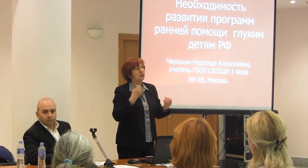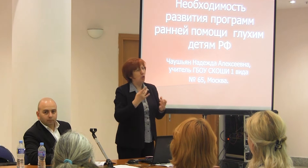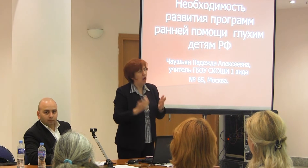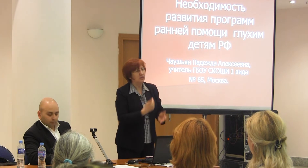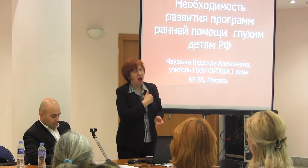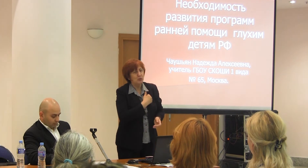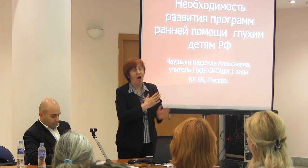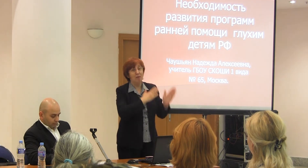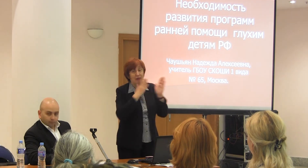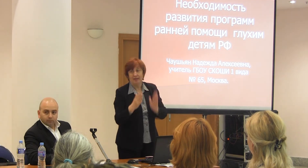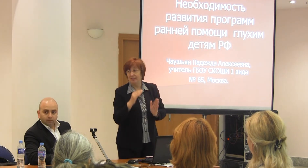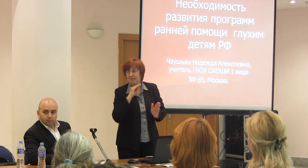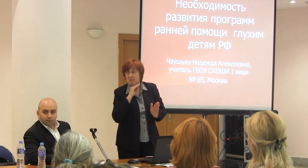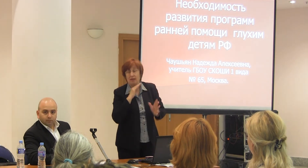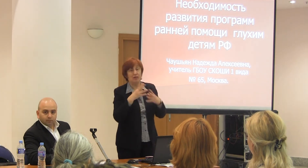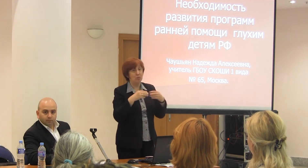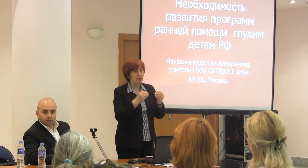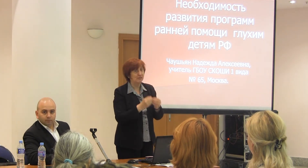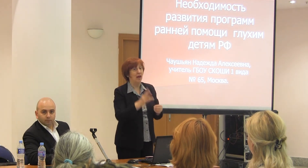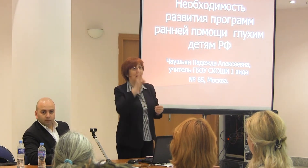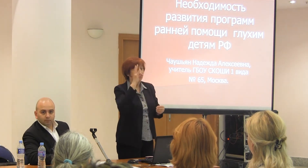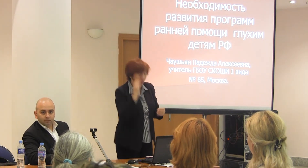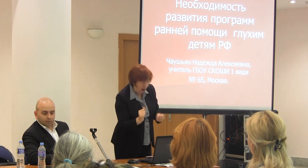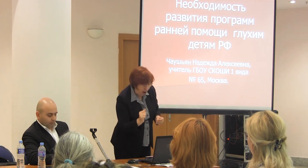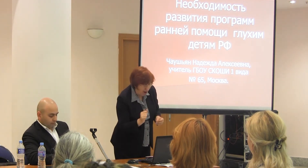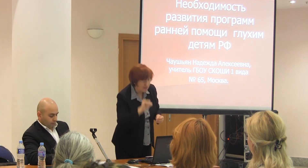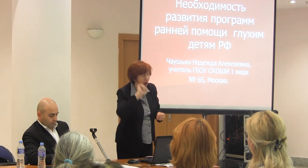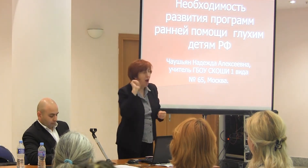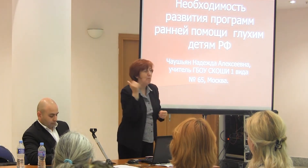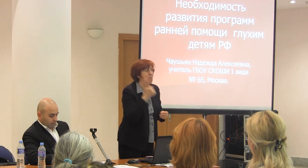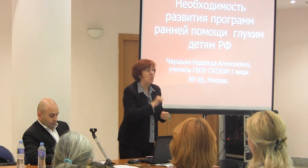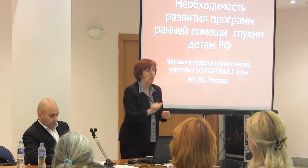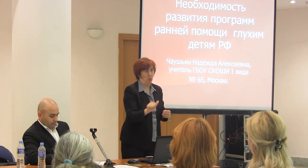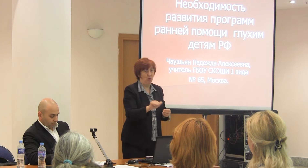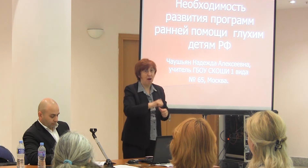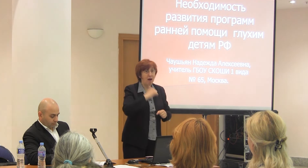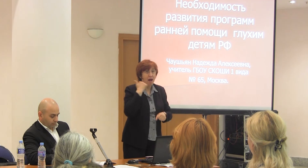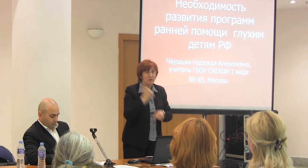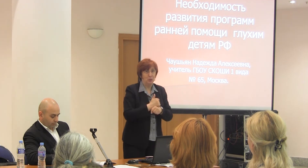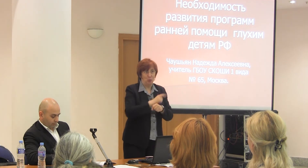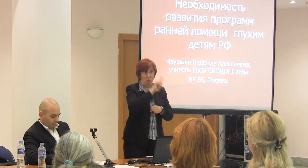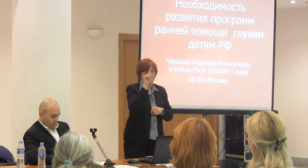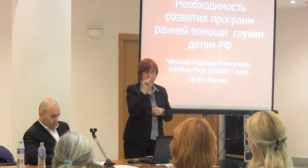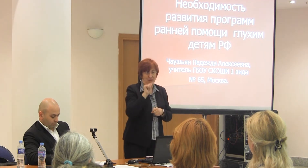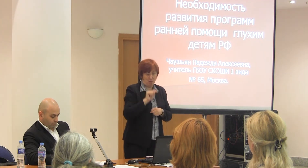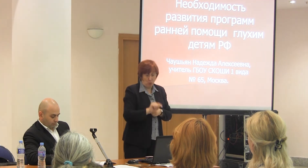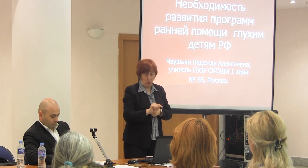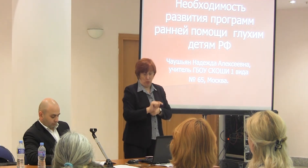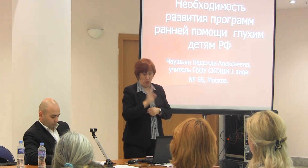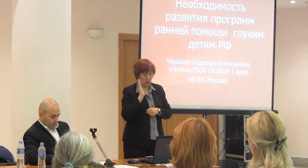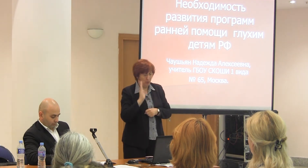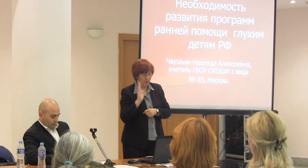Я об этом уже много раз говорила, еще раз хочу обратить ваше внимание общества на самую